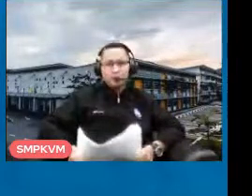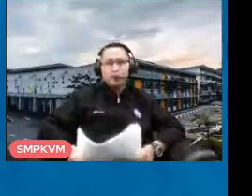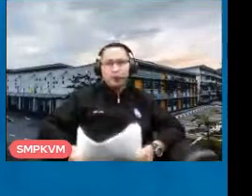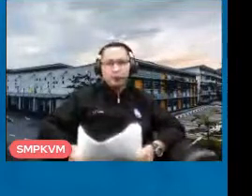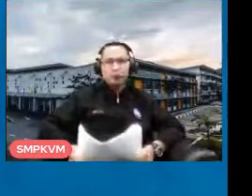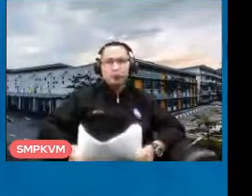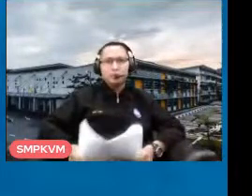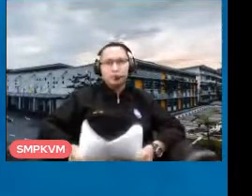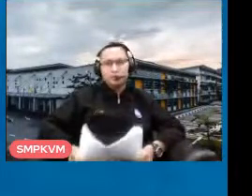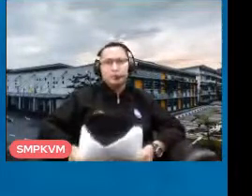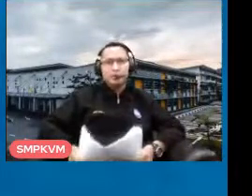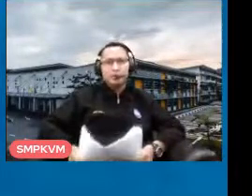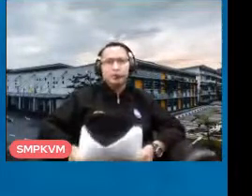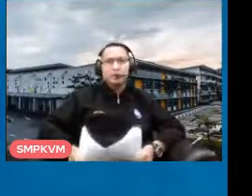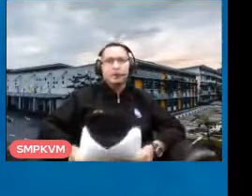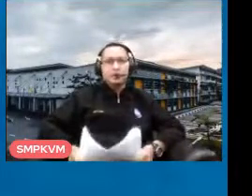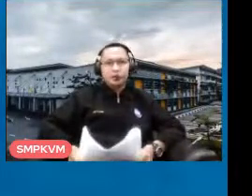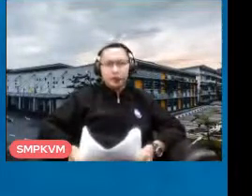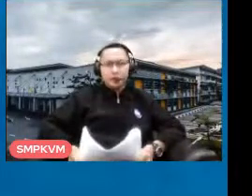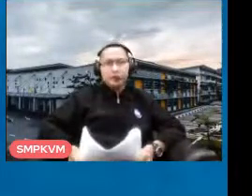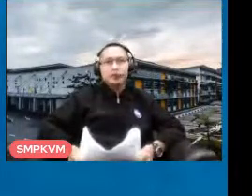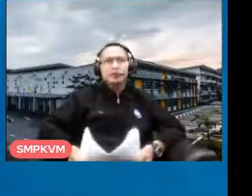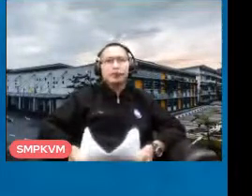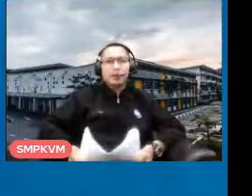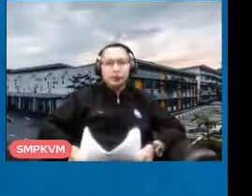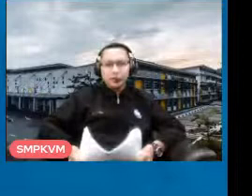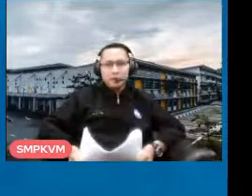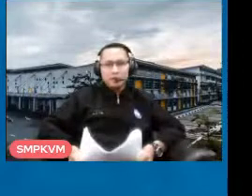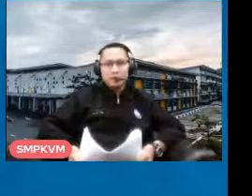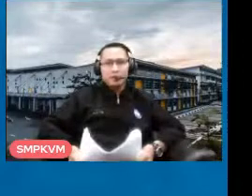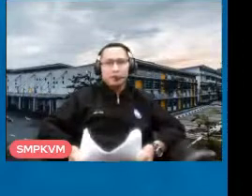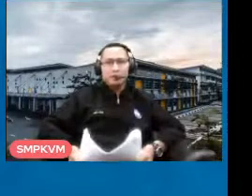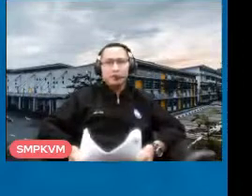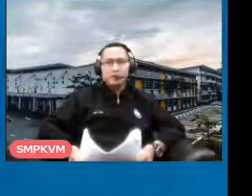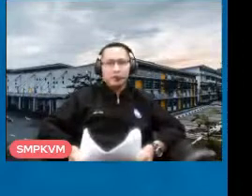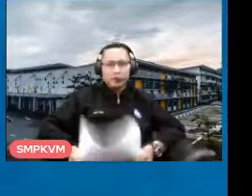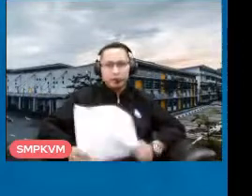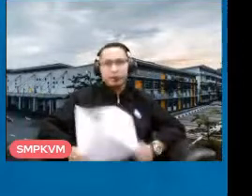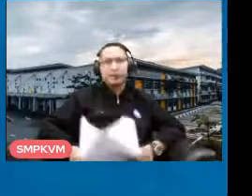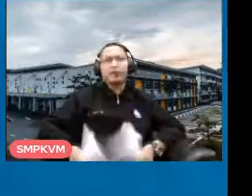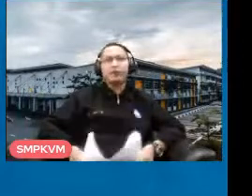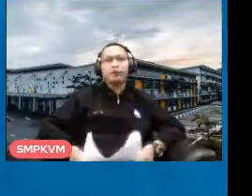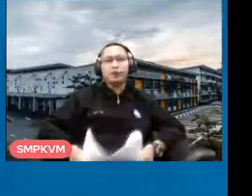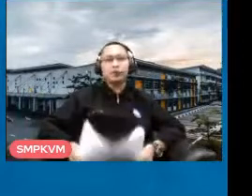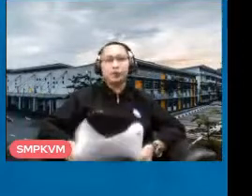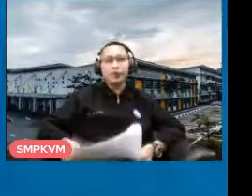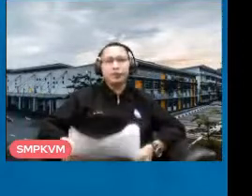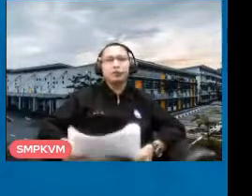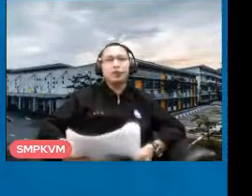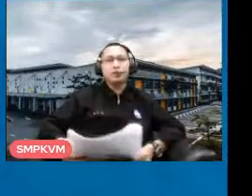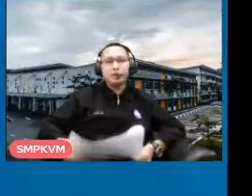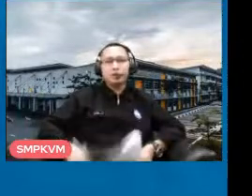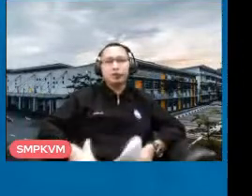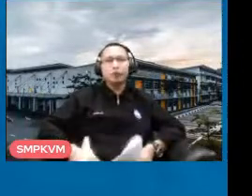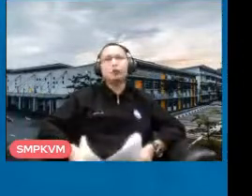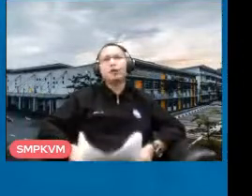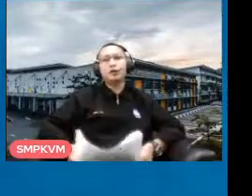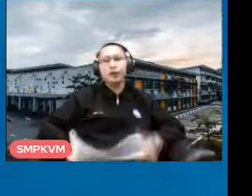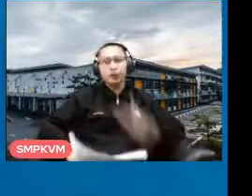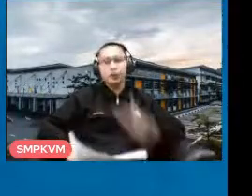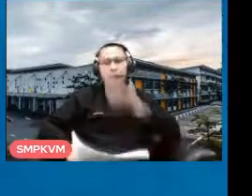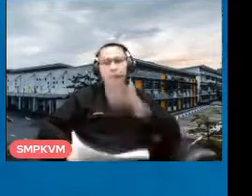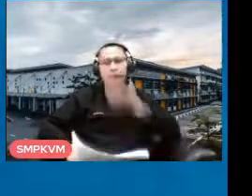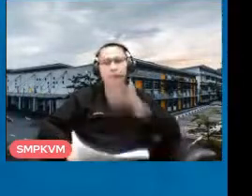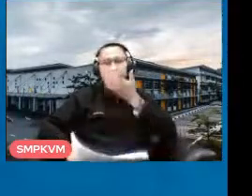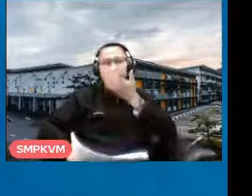perempuan pula yang sedang tutup dong ya sama dan chanel-chanel namun di bawah asamo yang ketiga putar Mona itu tiang betul itu